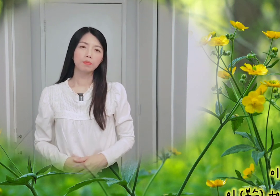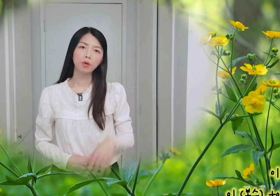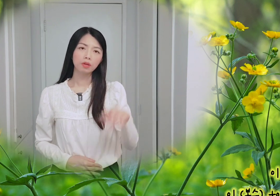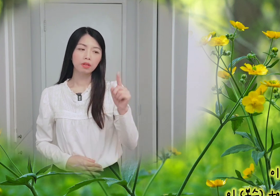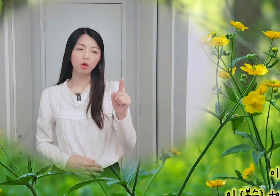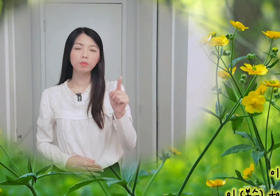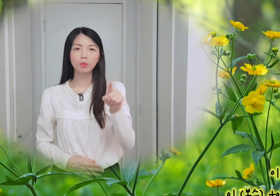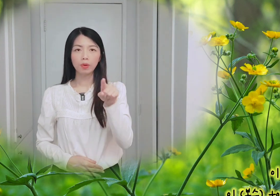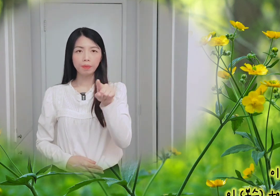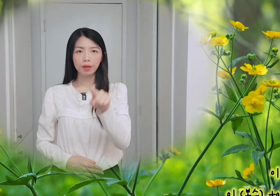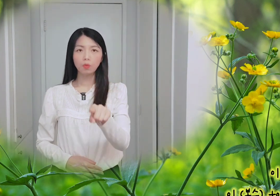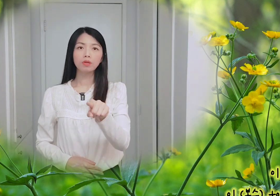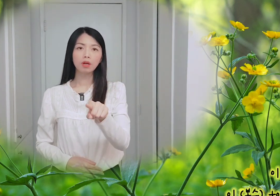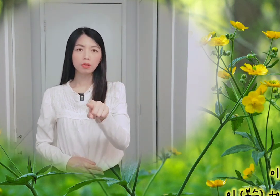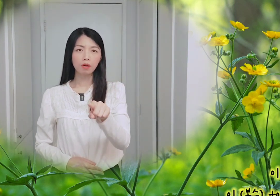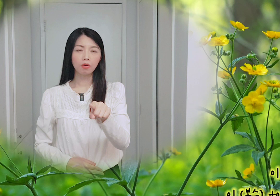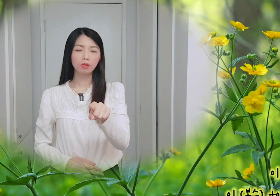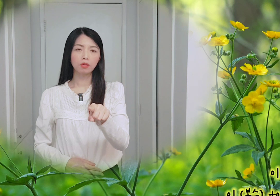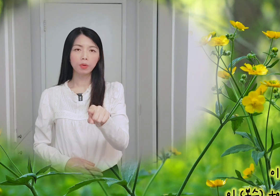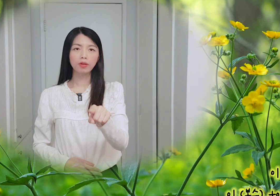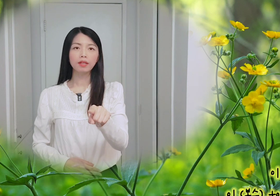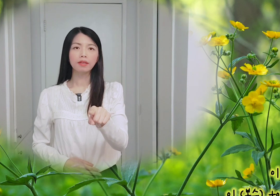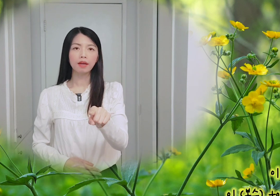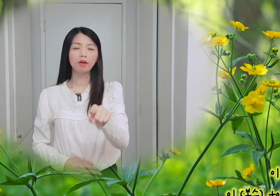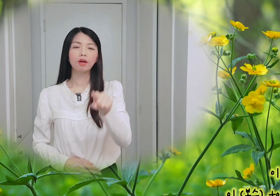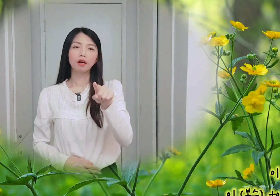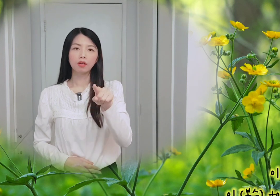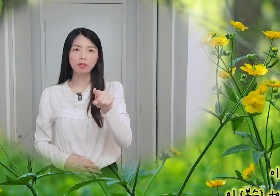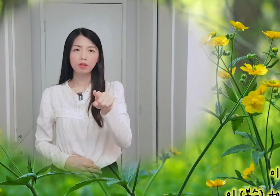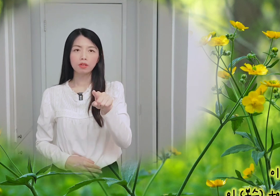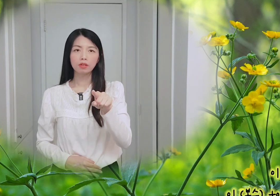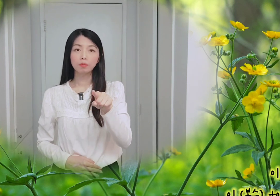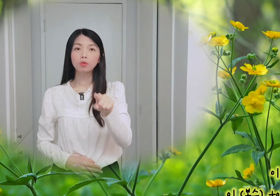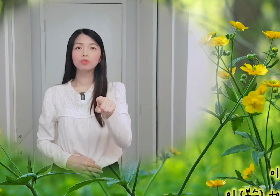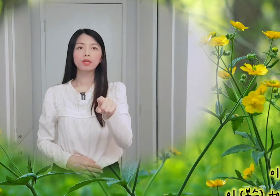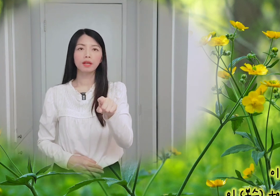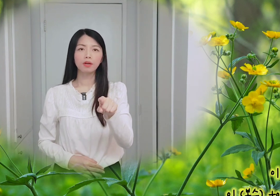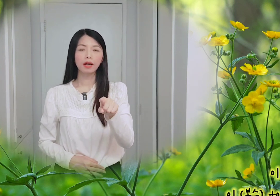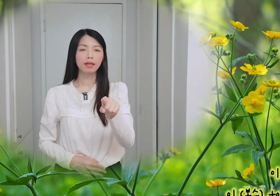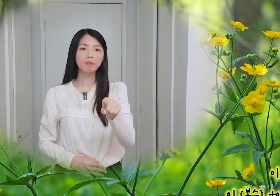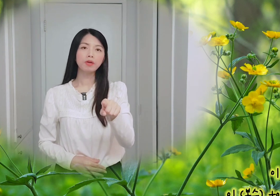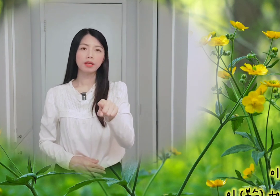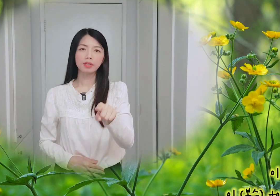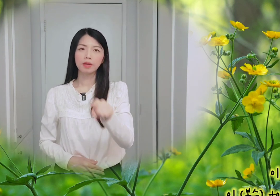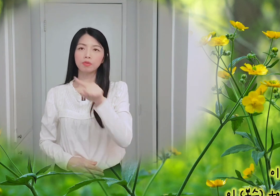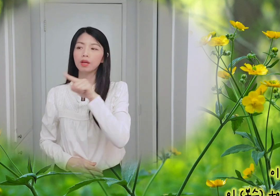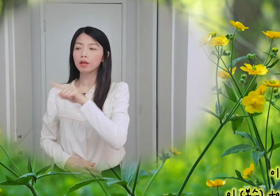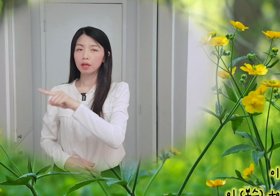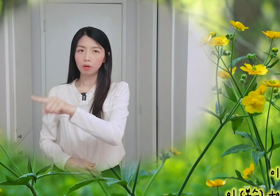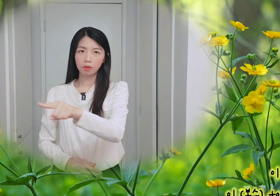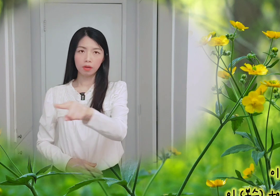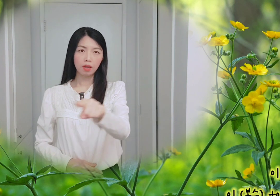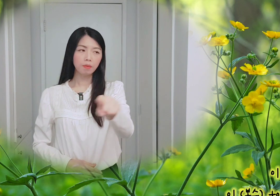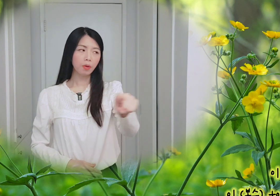이라고 하는 뜻의 표현은 검지로 앞에 콕 찍어서 저는 표현을 하는데요. 여기서는 복수잖아요. 아이 한 명이 아니기